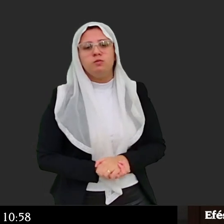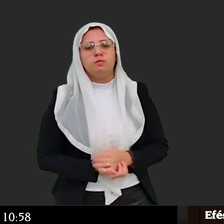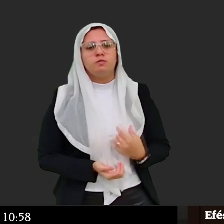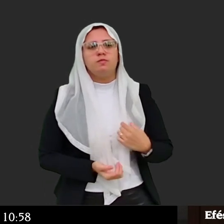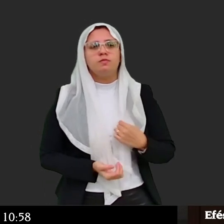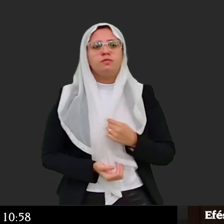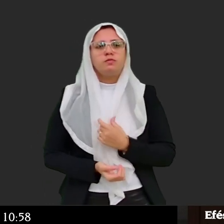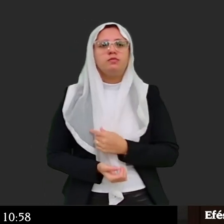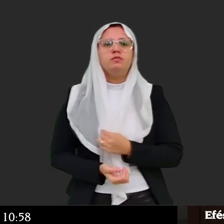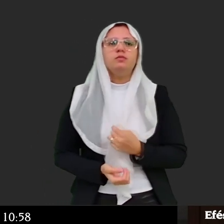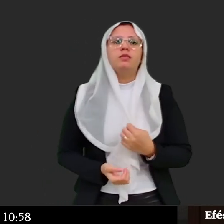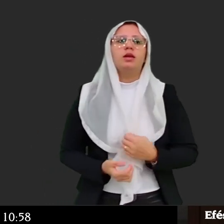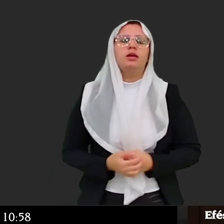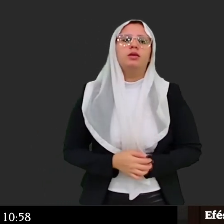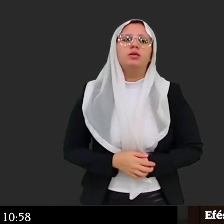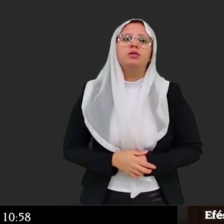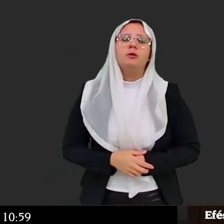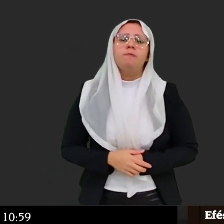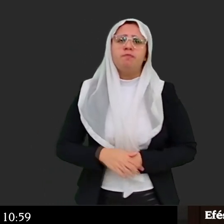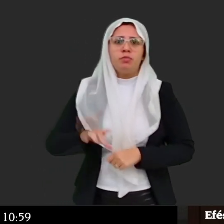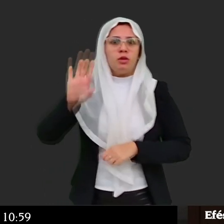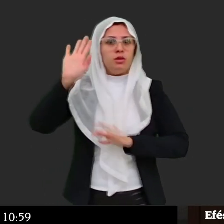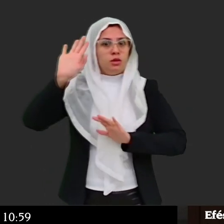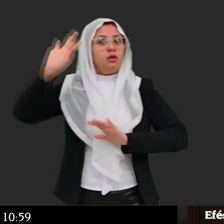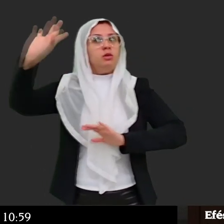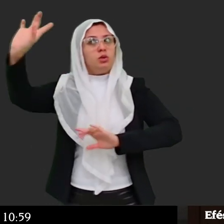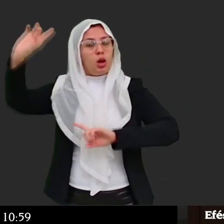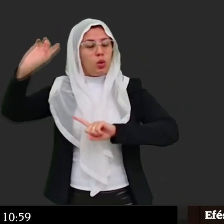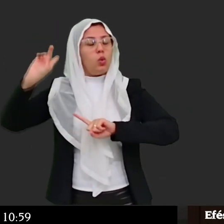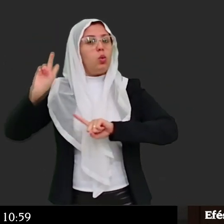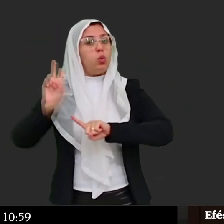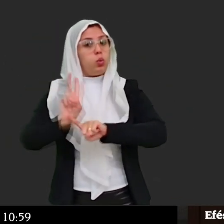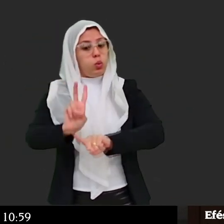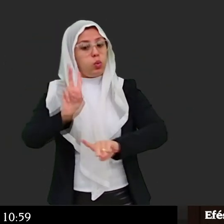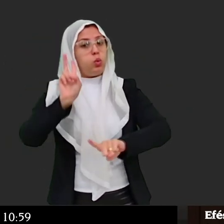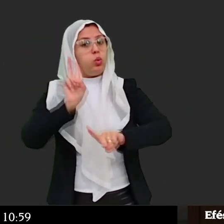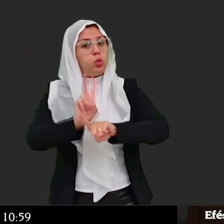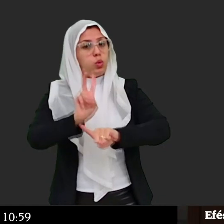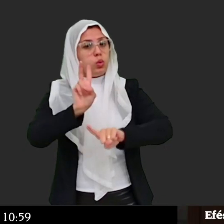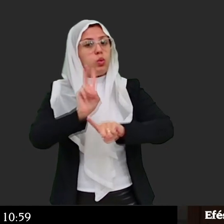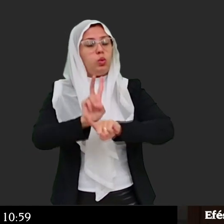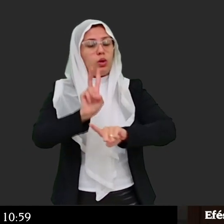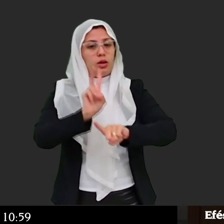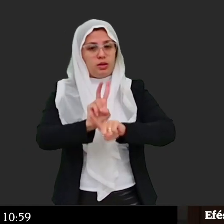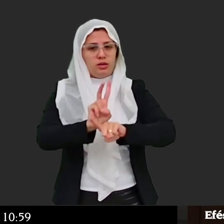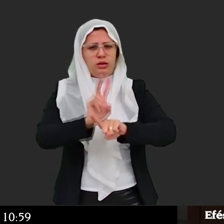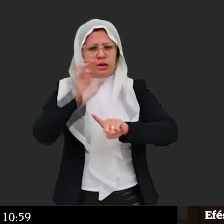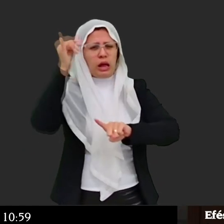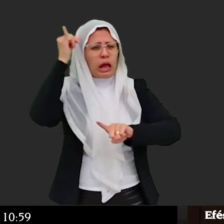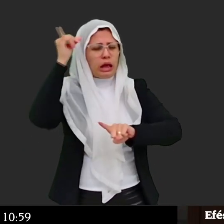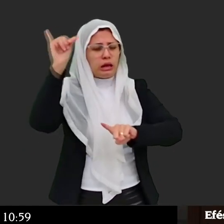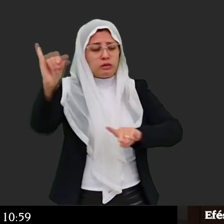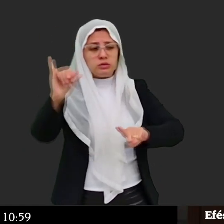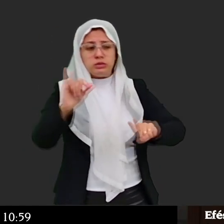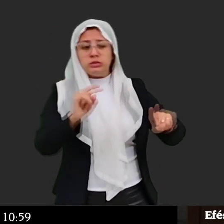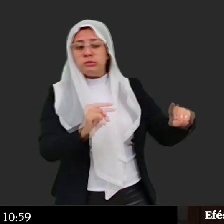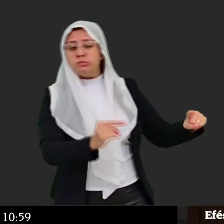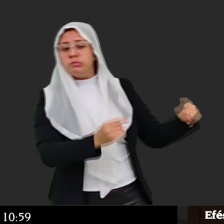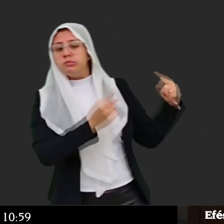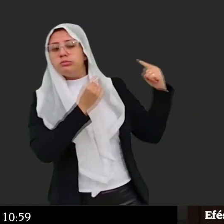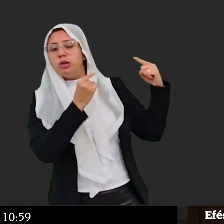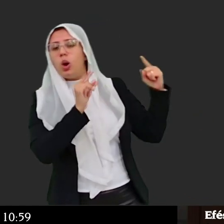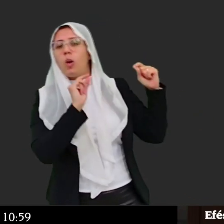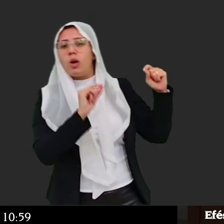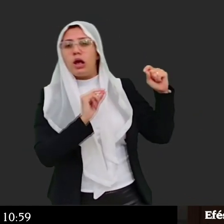Deus nos guarde, irmãos, de que algum acompanhante, que são ventos,